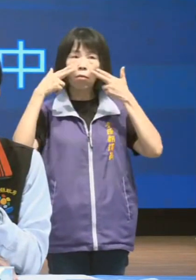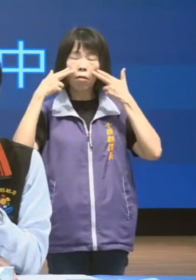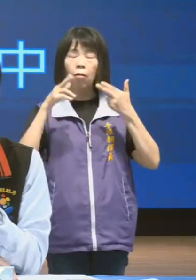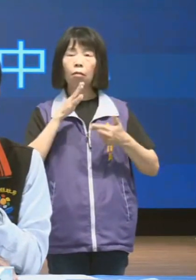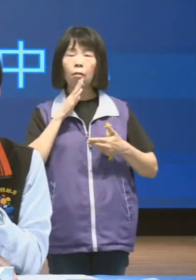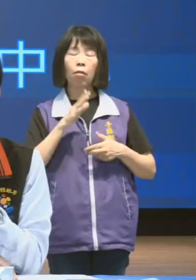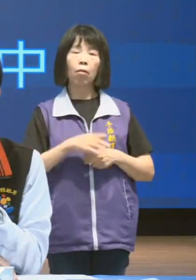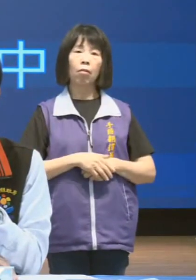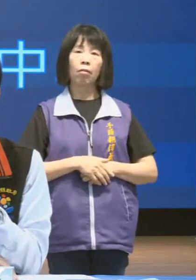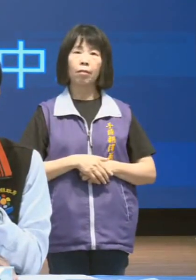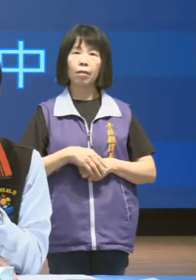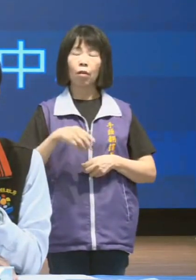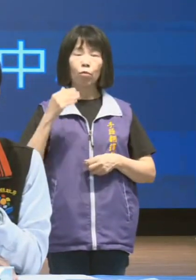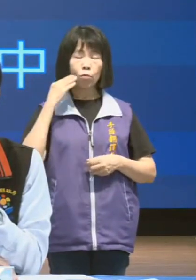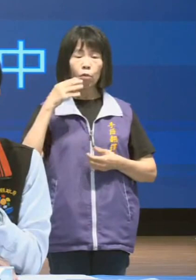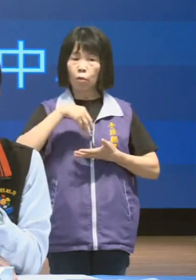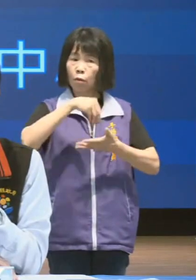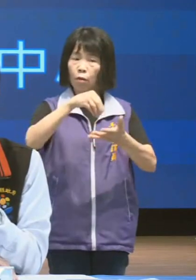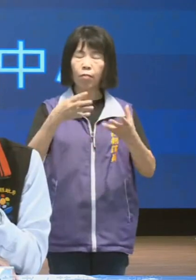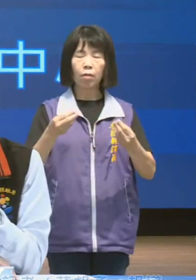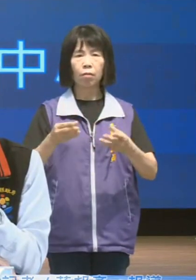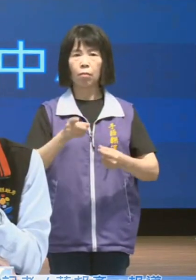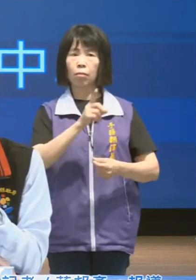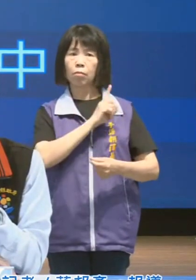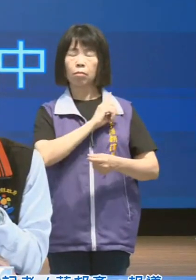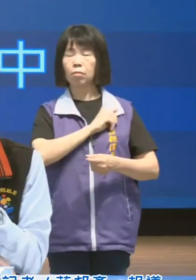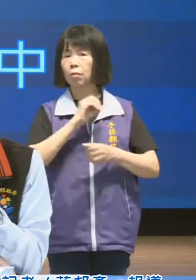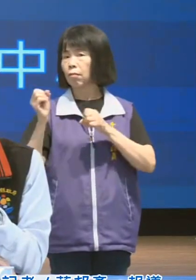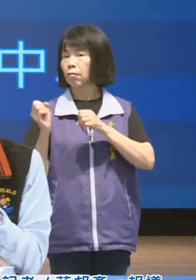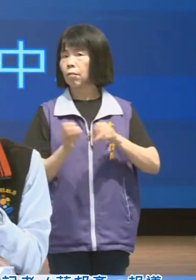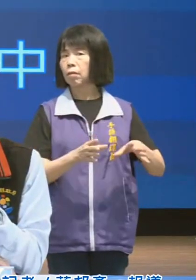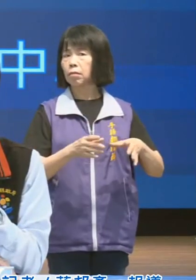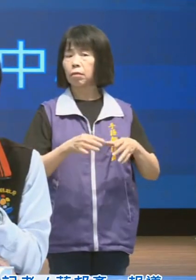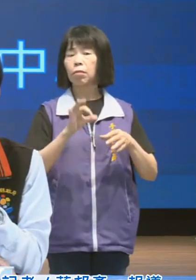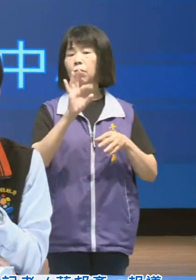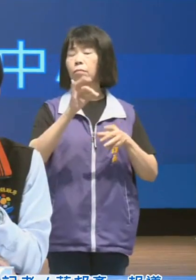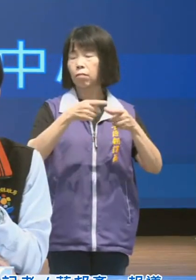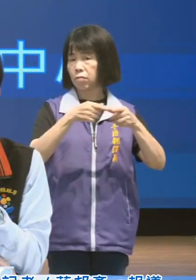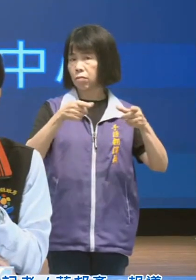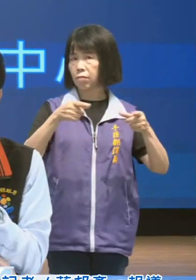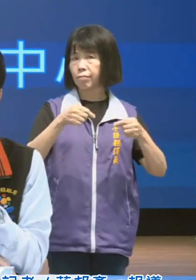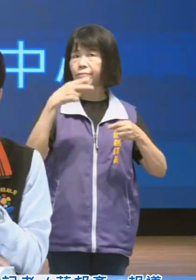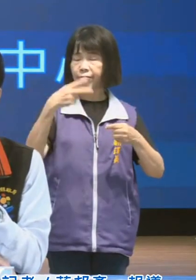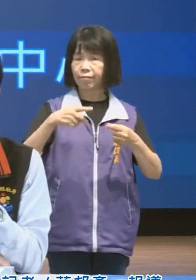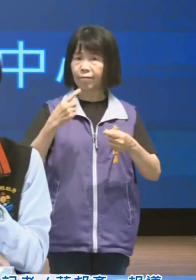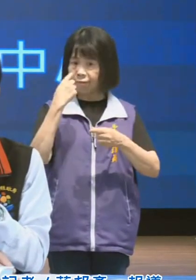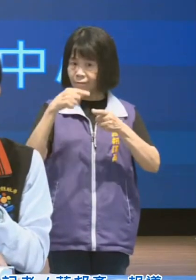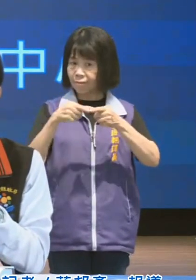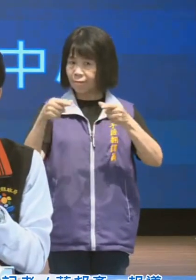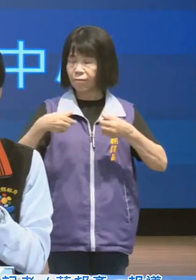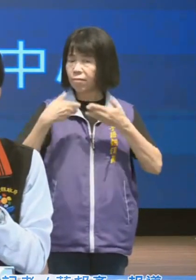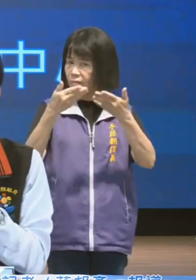没有带，你就自己放弃领取这些卫教品的权利，我们不会给你。